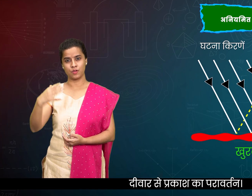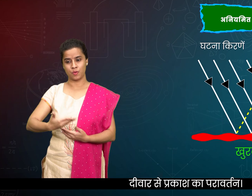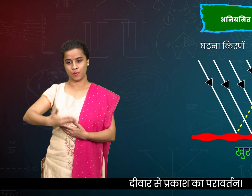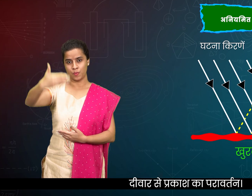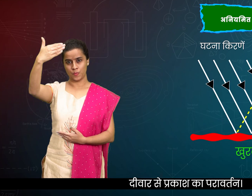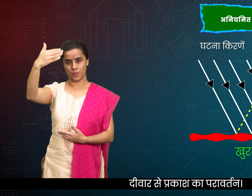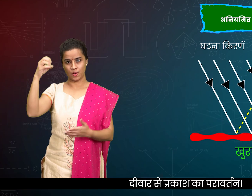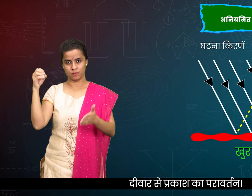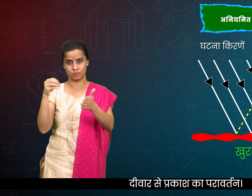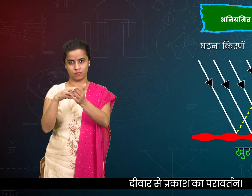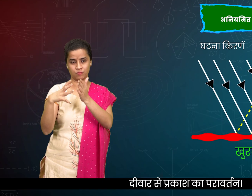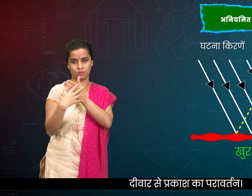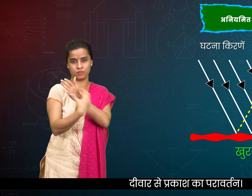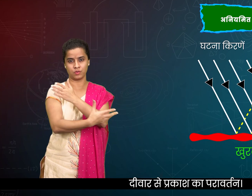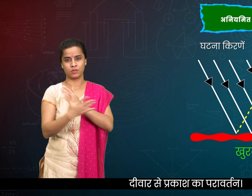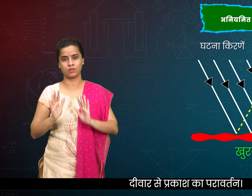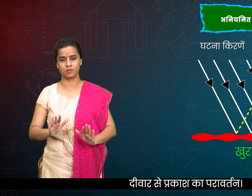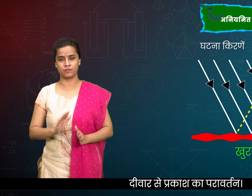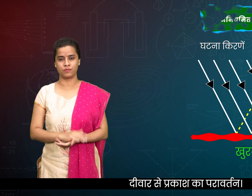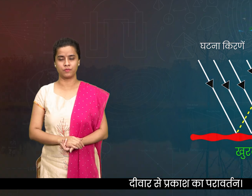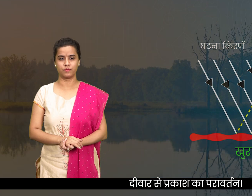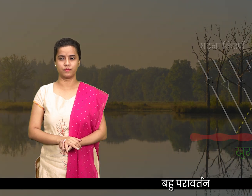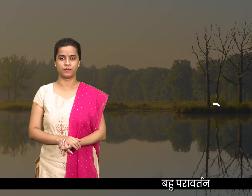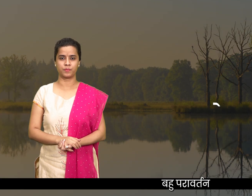दीवार से प्रकाश का परावर्तन।